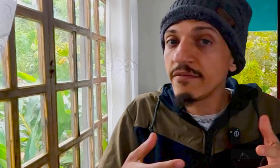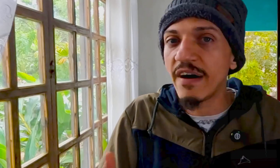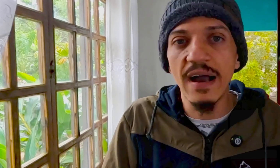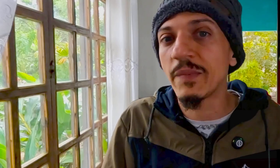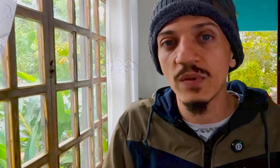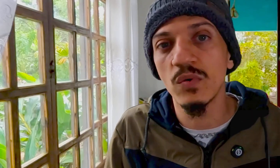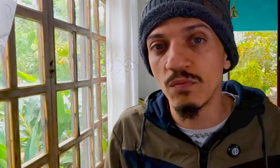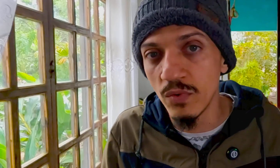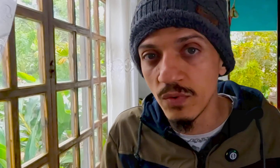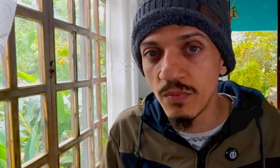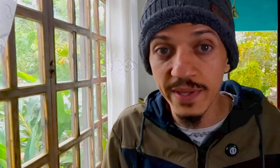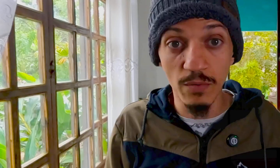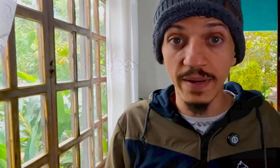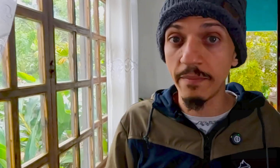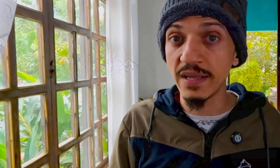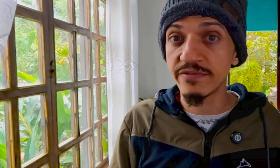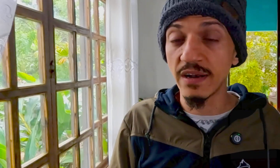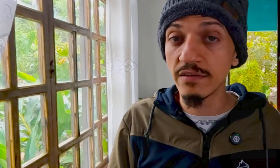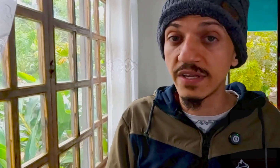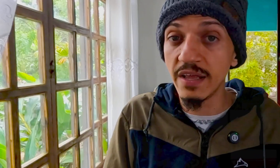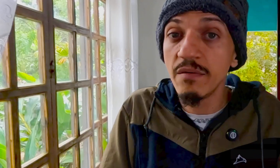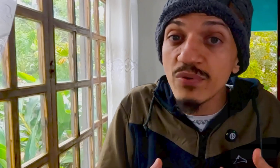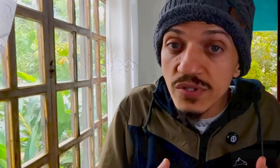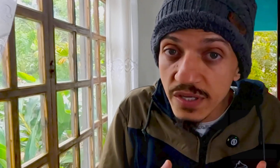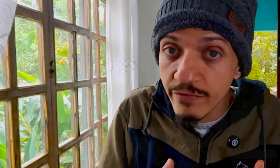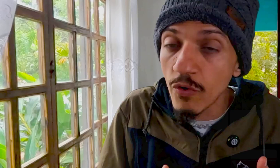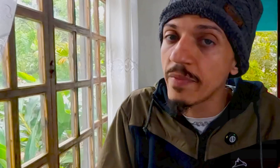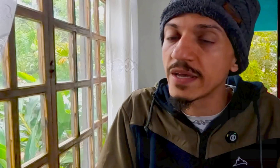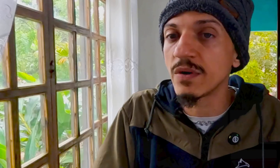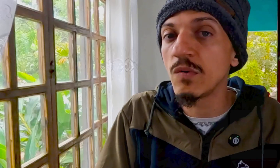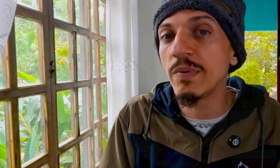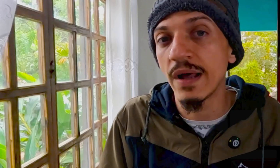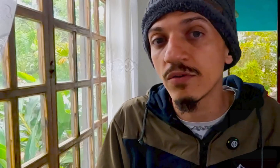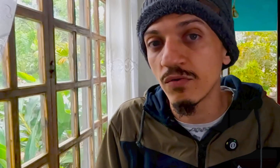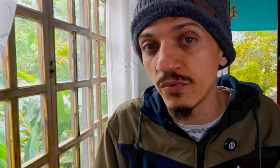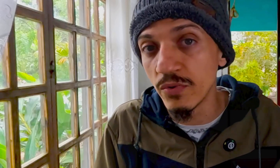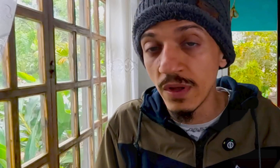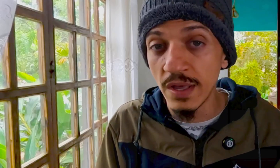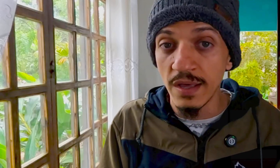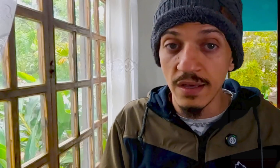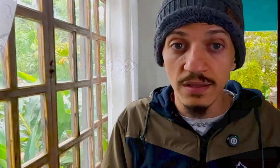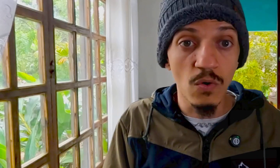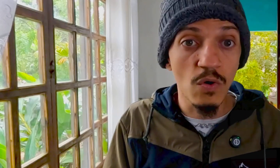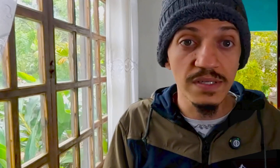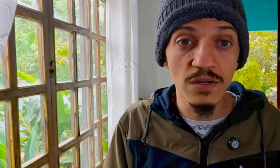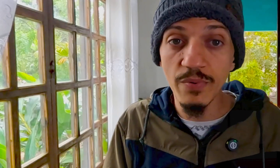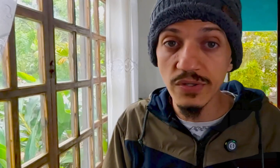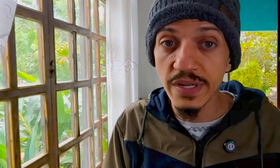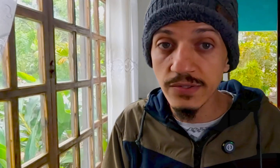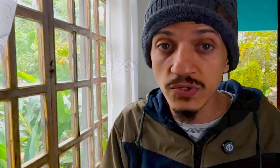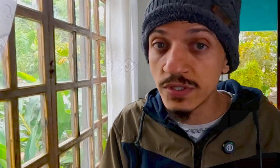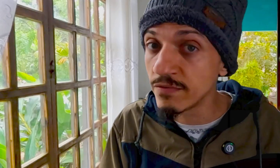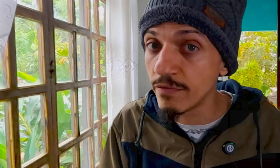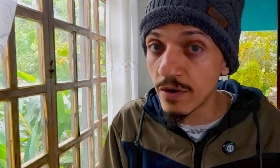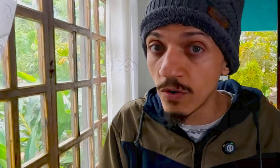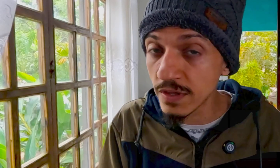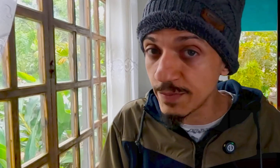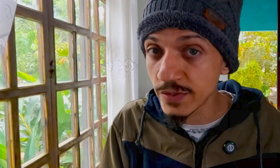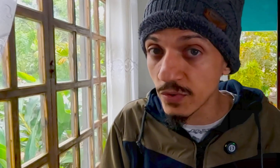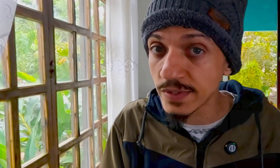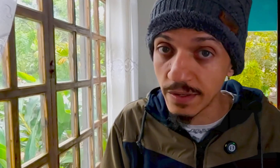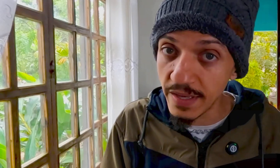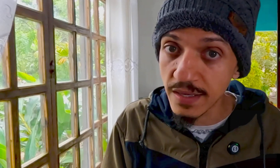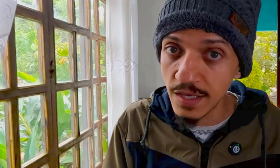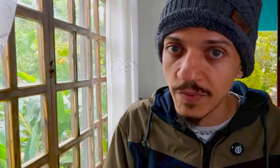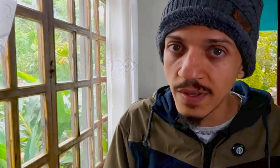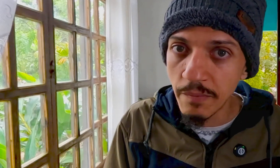não tem vaga para todo mundo, porque humanamente falando seria impossível eu mesmo acompanhar todo mundo. Então eu comecei um processo de desenvolver outras